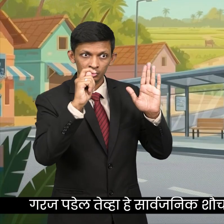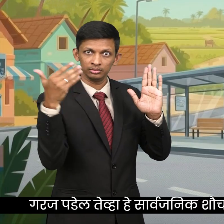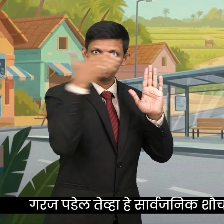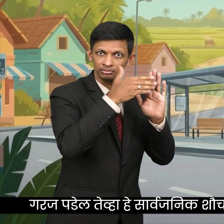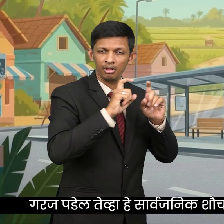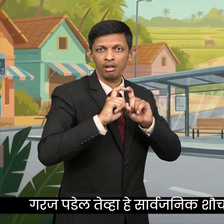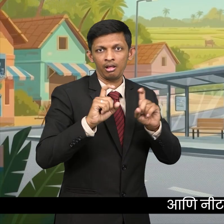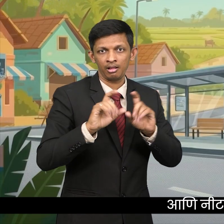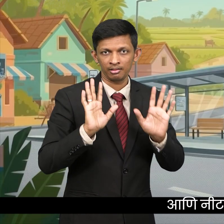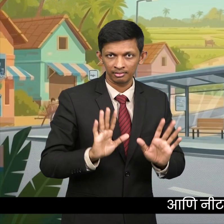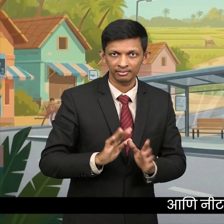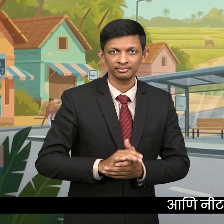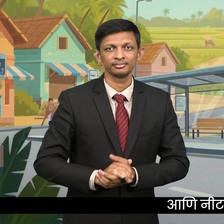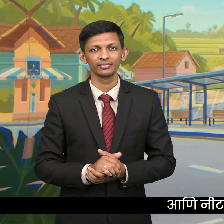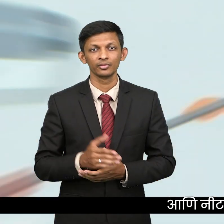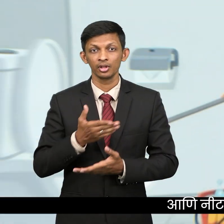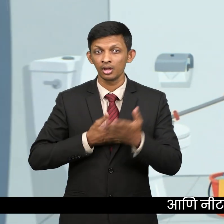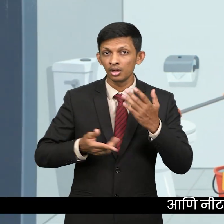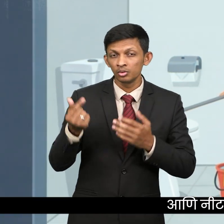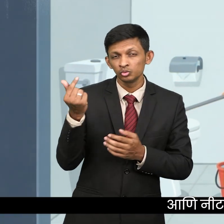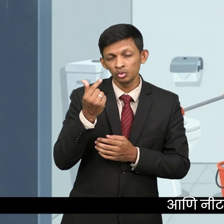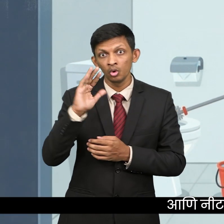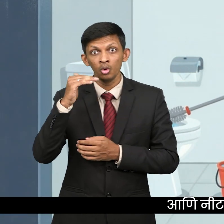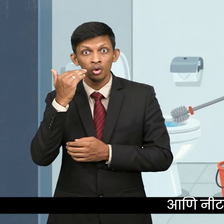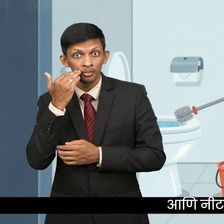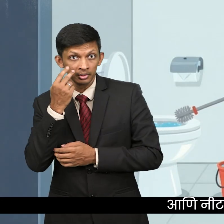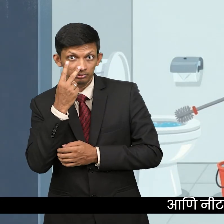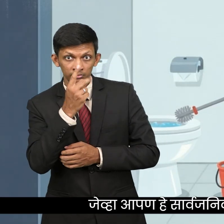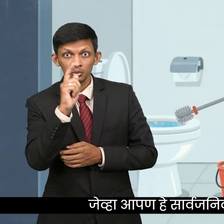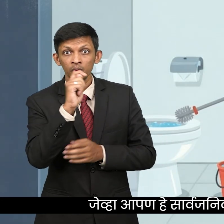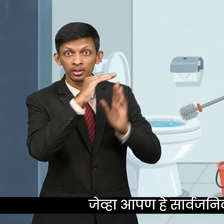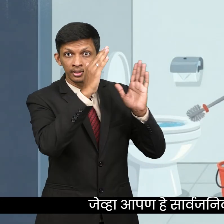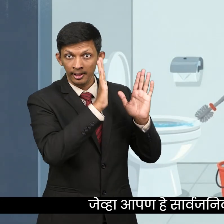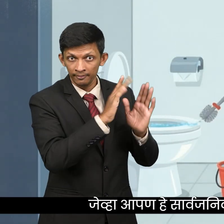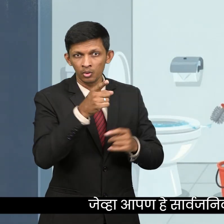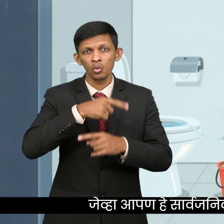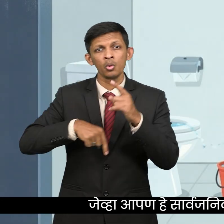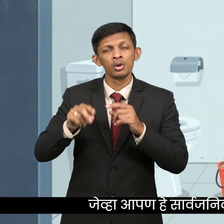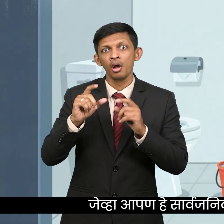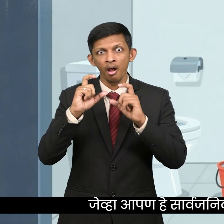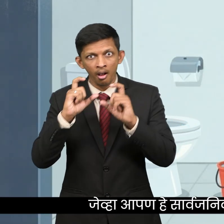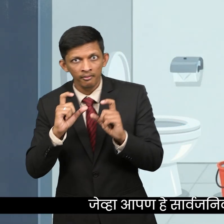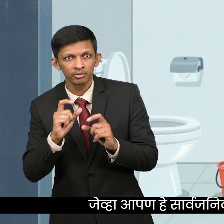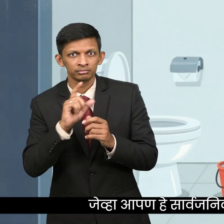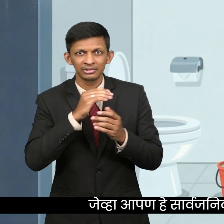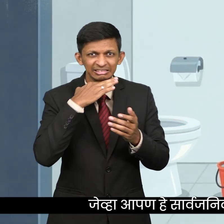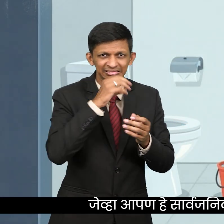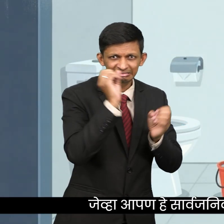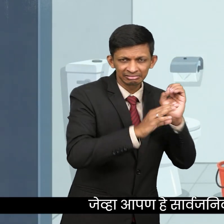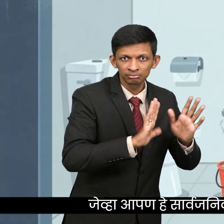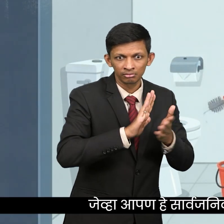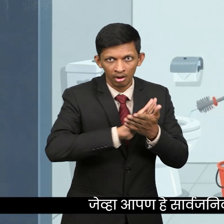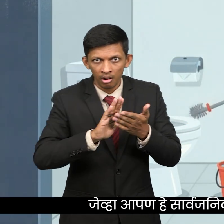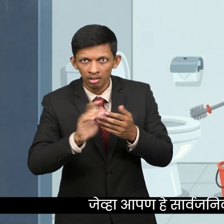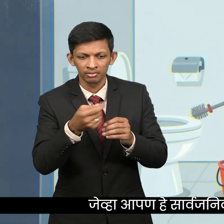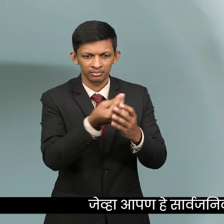ठिकाणे स्वच्छ आणि नीटनेटकी राहण्यास मदत होते. जेव्हा आपण हे सार्वजनिक